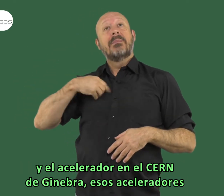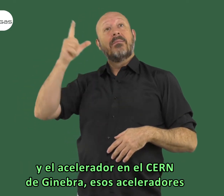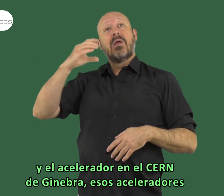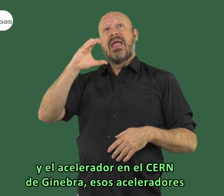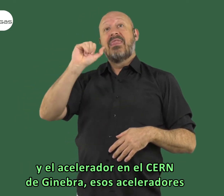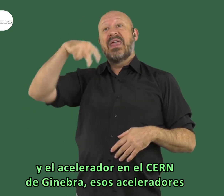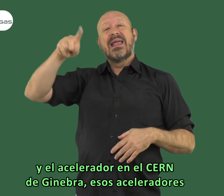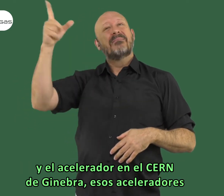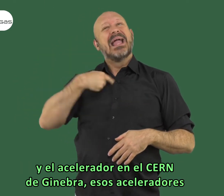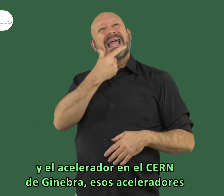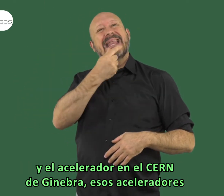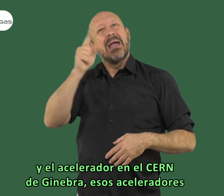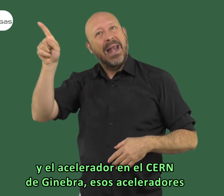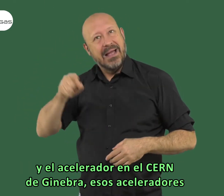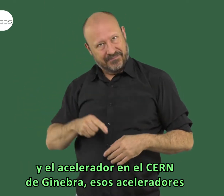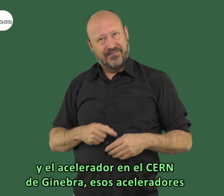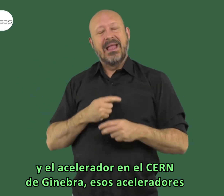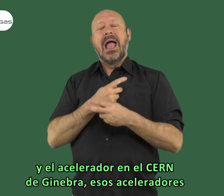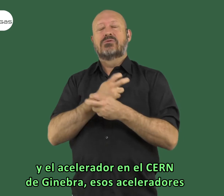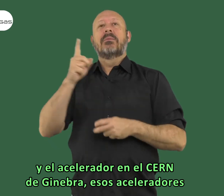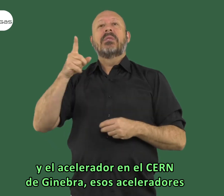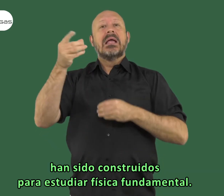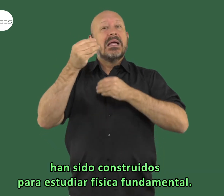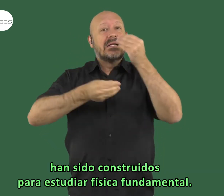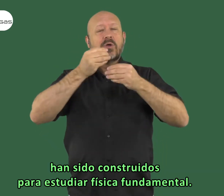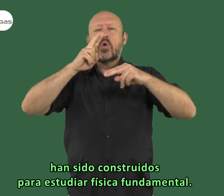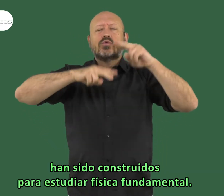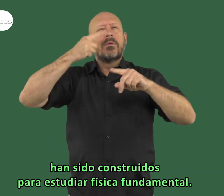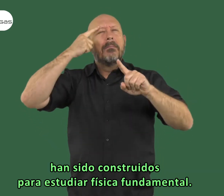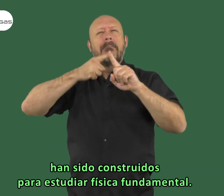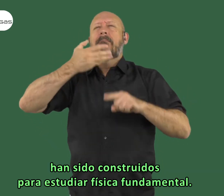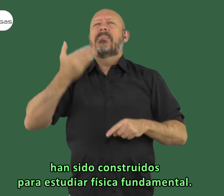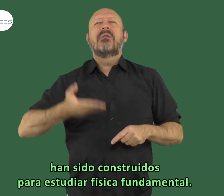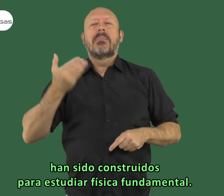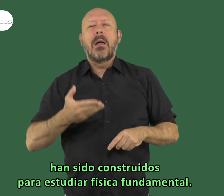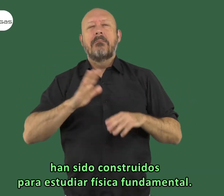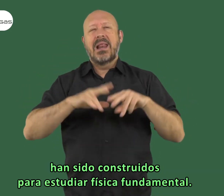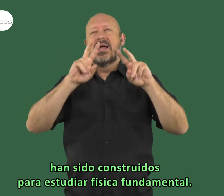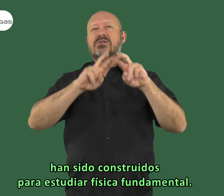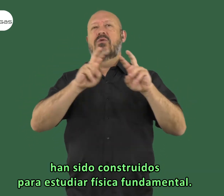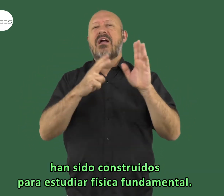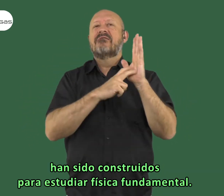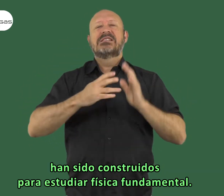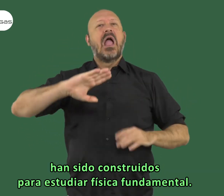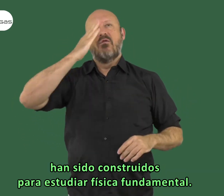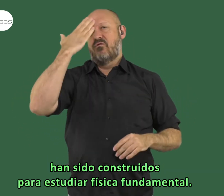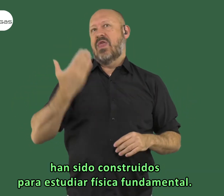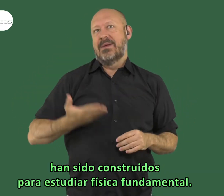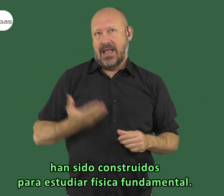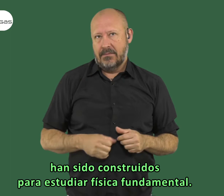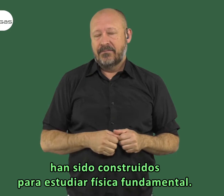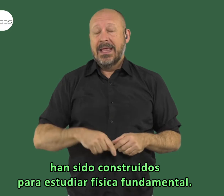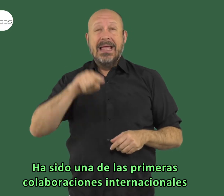y el acelerador en el CERN de Ginebra. Estos aceleradores han sido construidos principalmente para estudiar